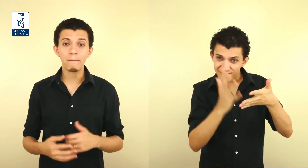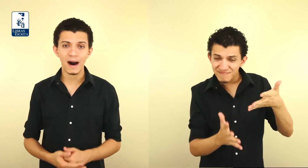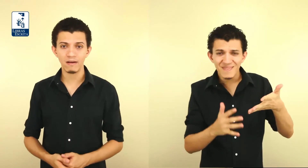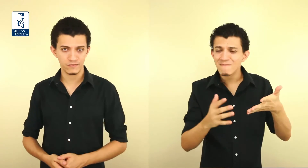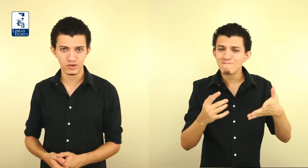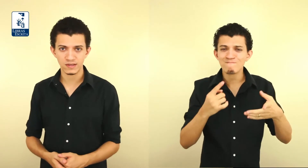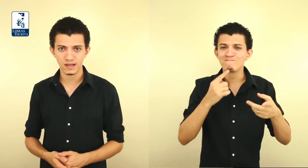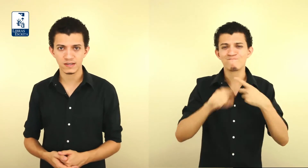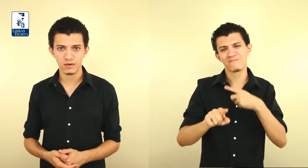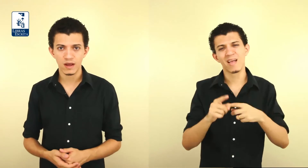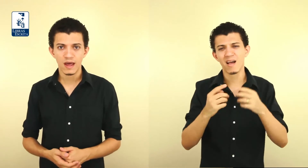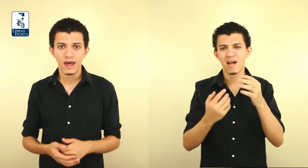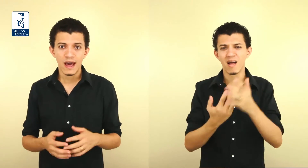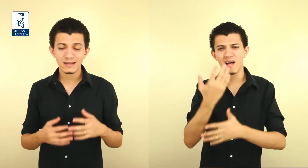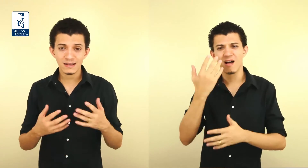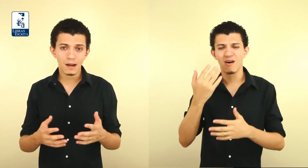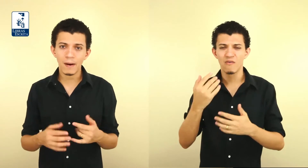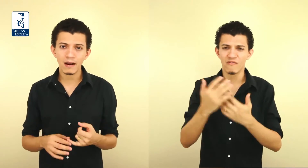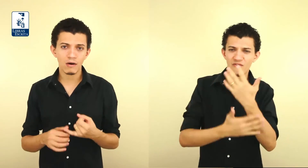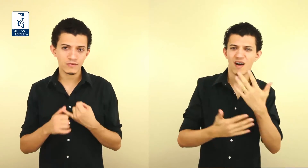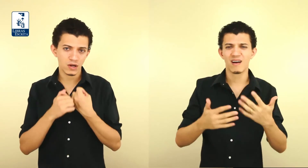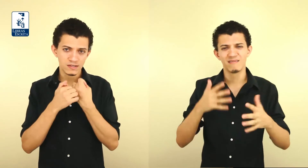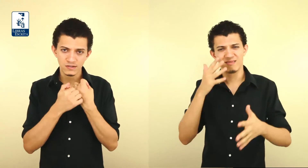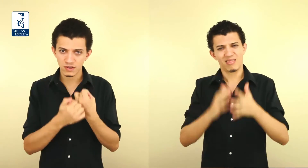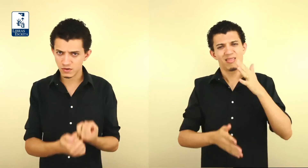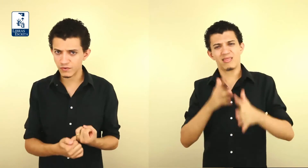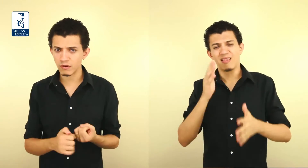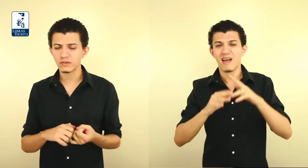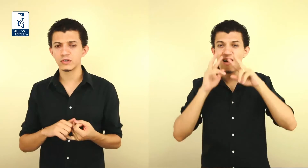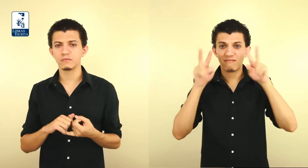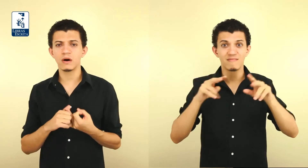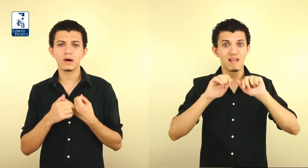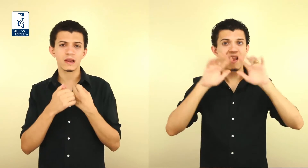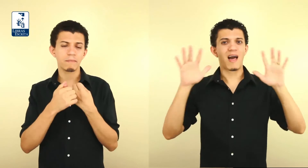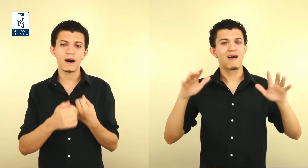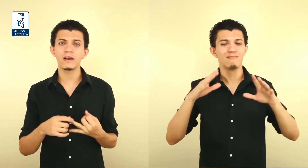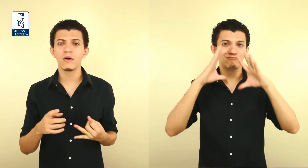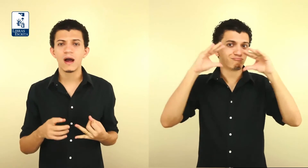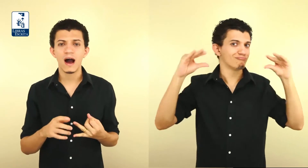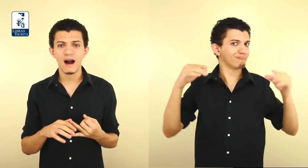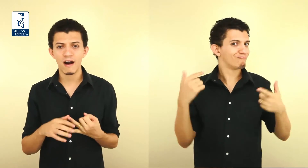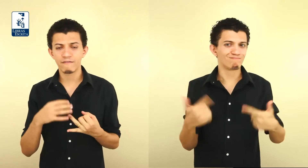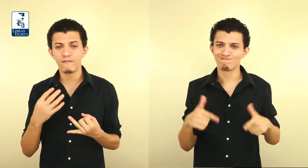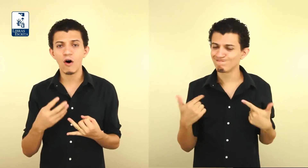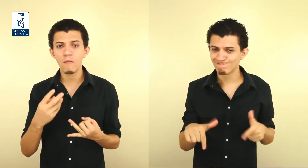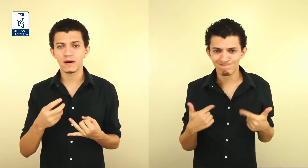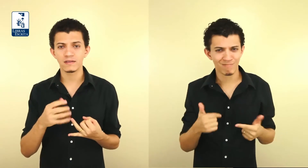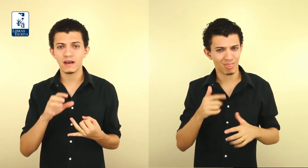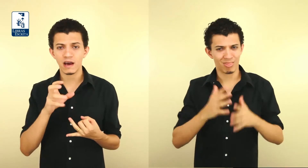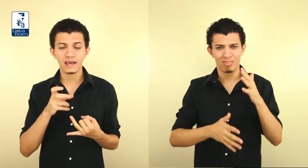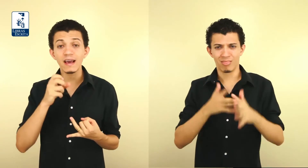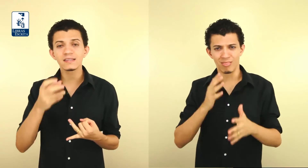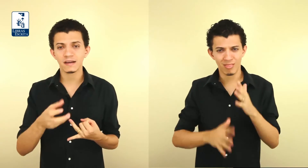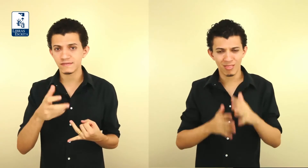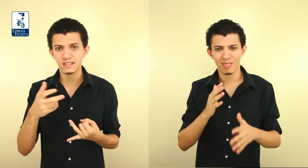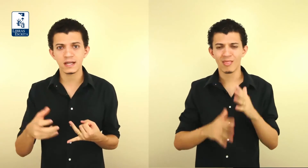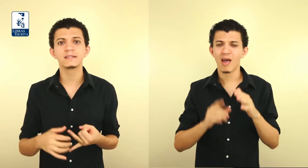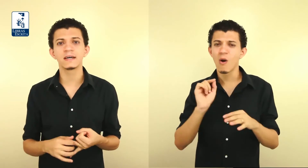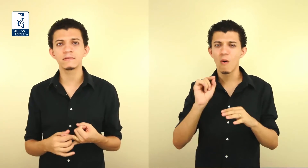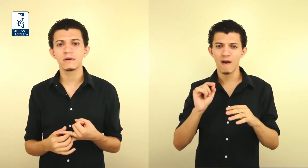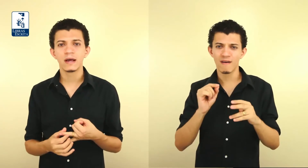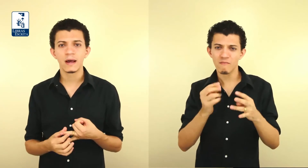elas atrapalham a visualização. Elas atrapalham a visualização das configurações de mão, atrapalham a forma, né, quem